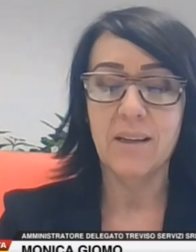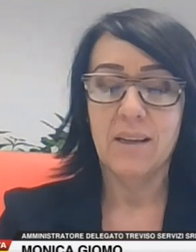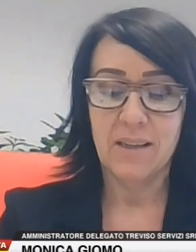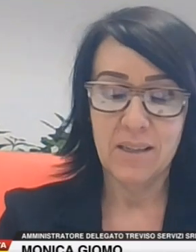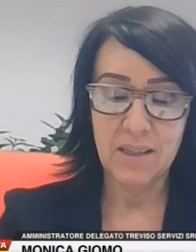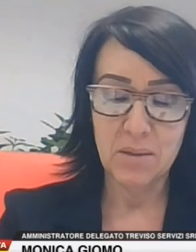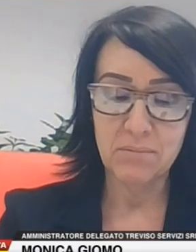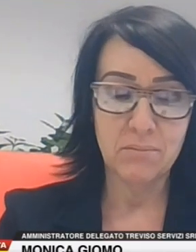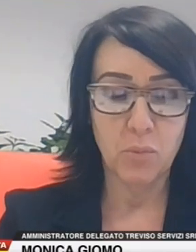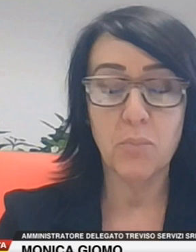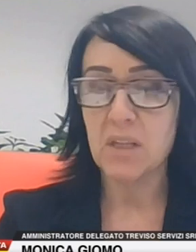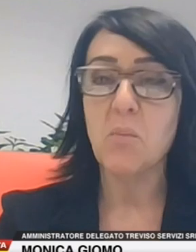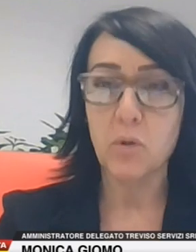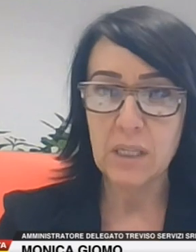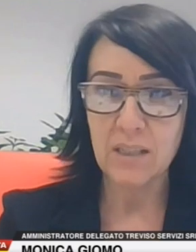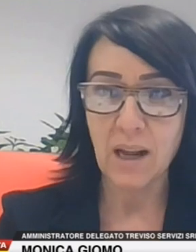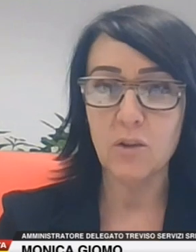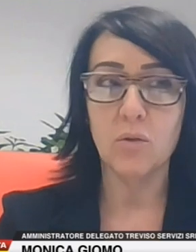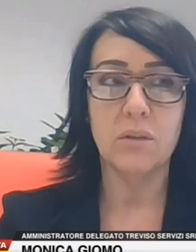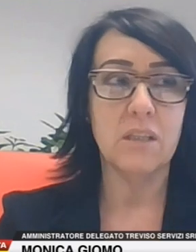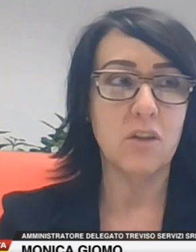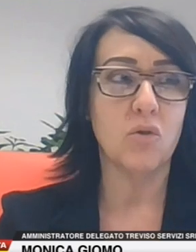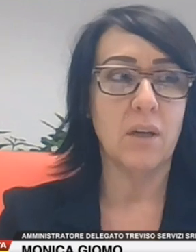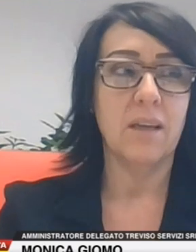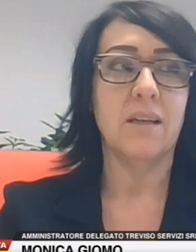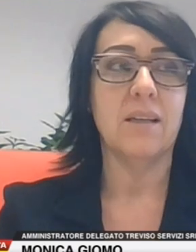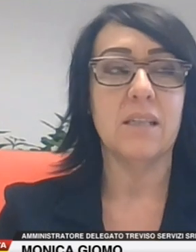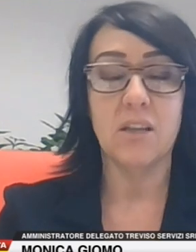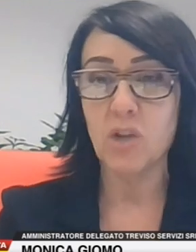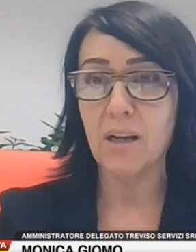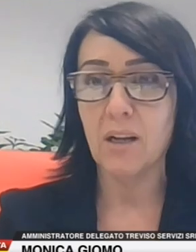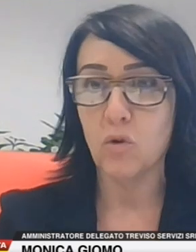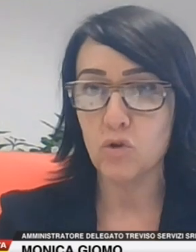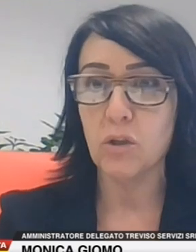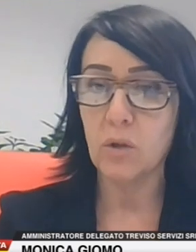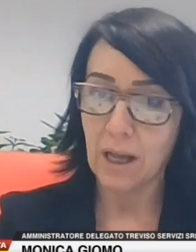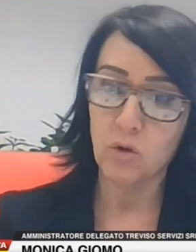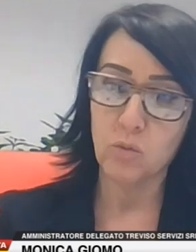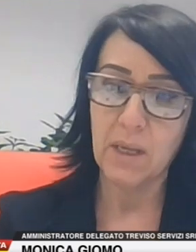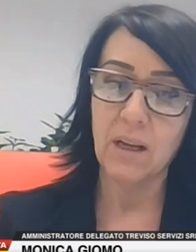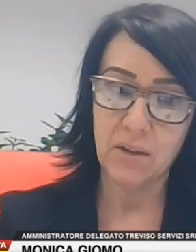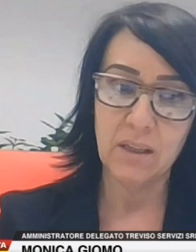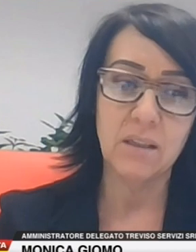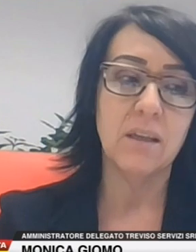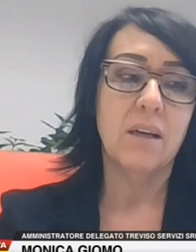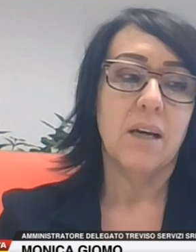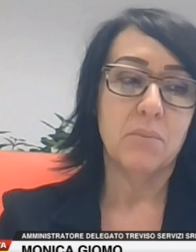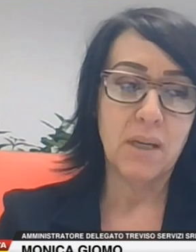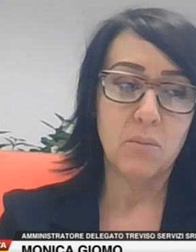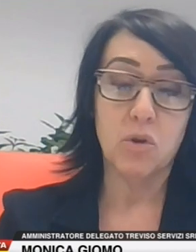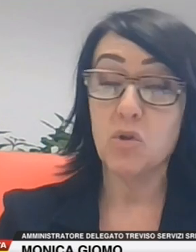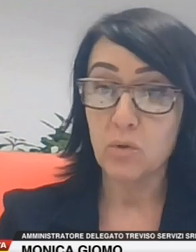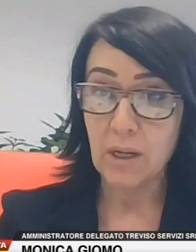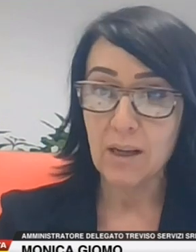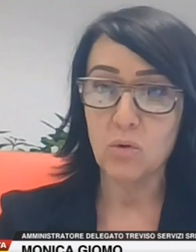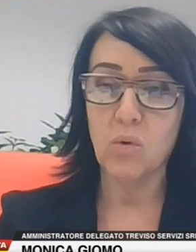CGIL, proprio presi un po' d'assalto, nel senso che se già nel corso dell'anno 2020